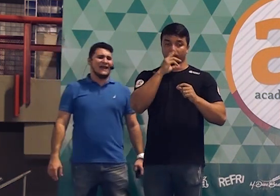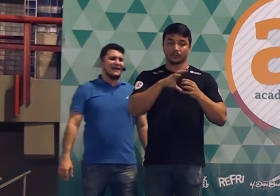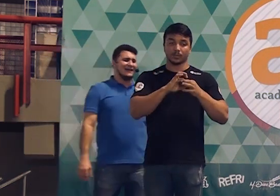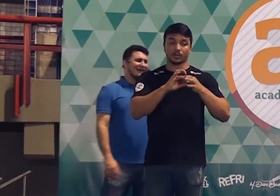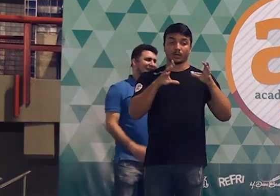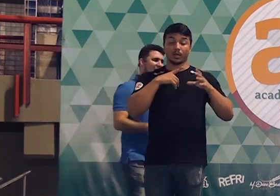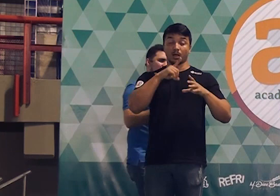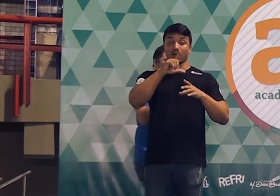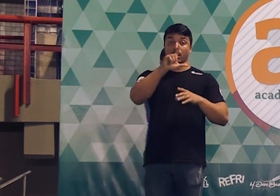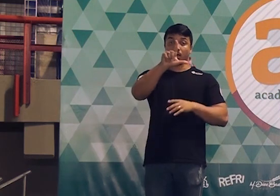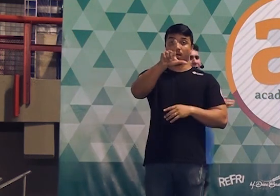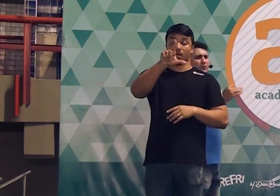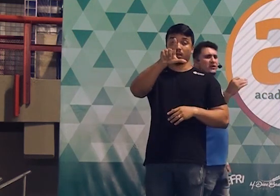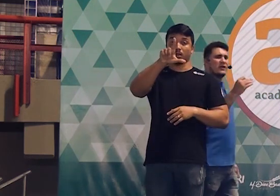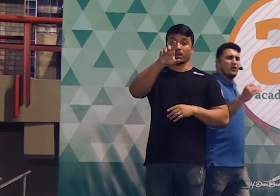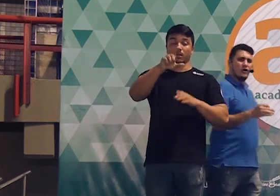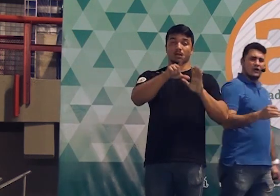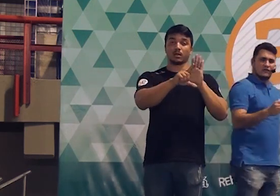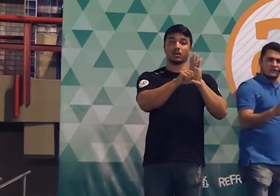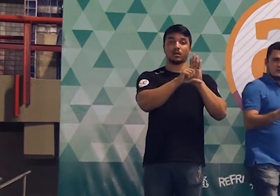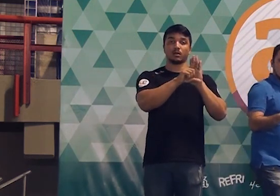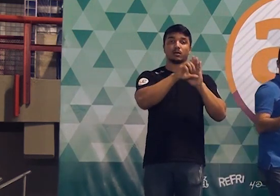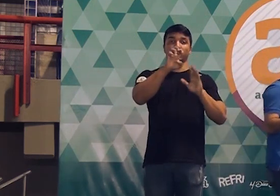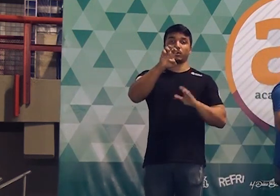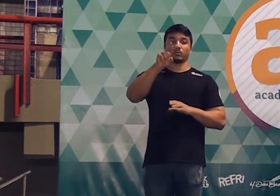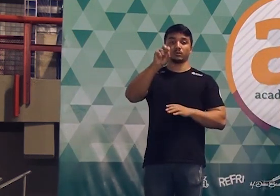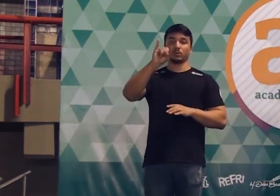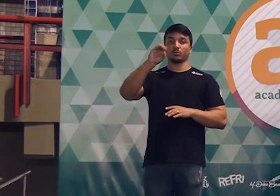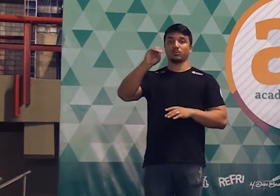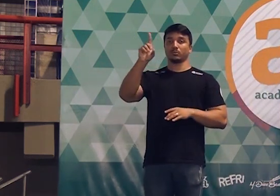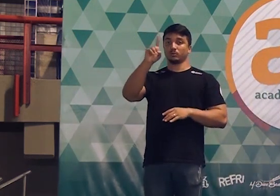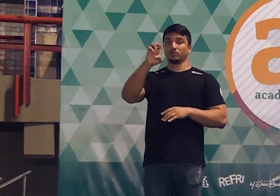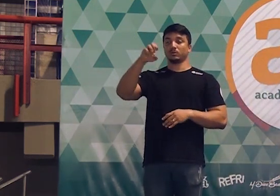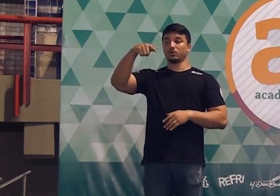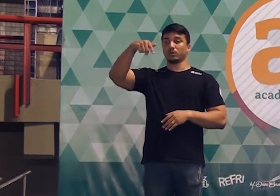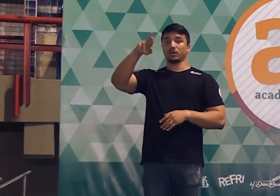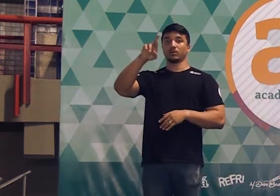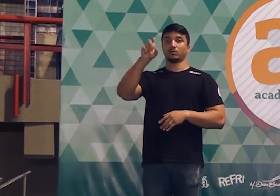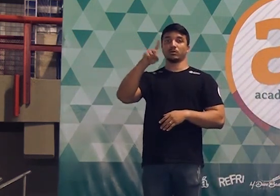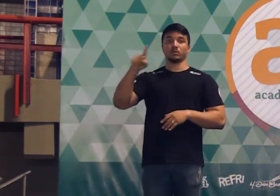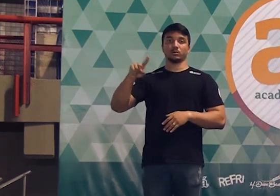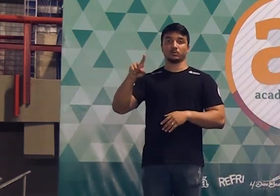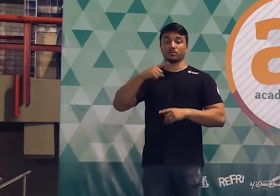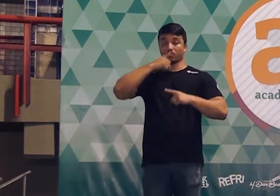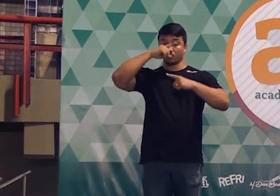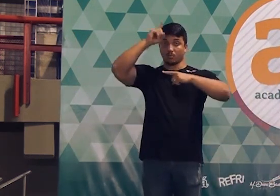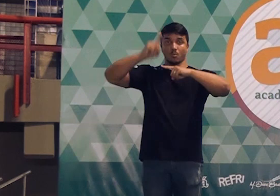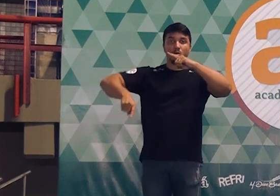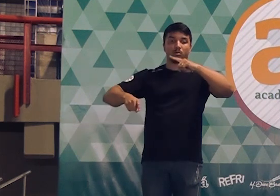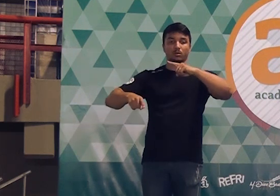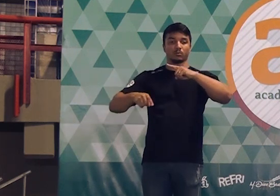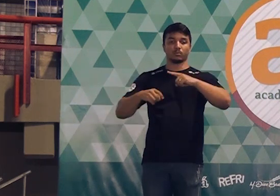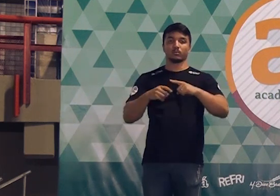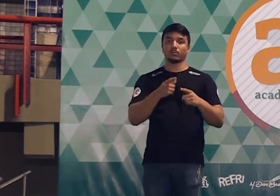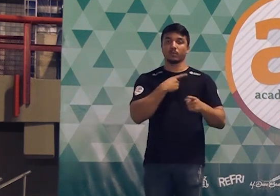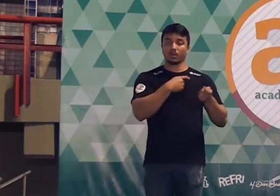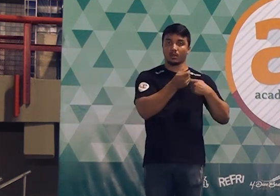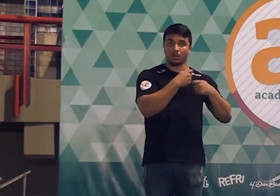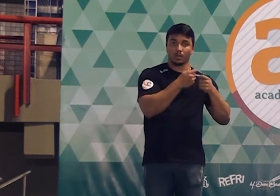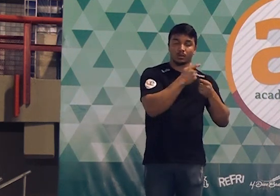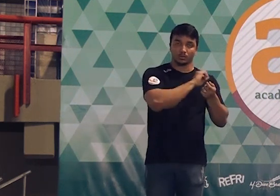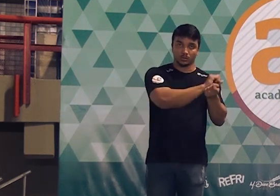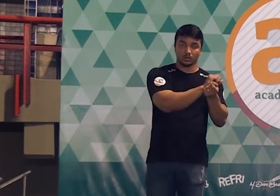famosa lei Eusébio de Queiroz, que proíbe o tráfico de escravos no Brasil.